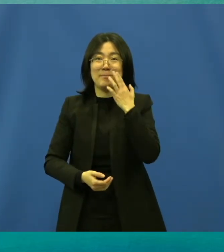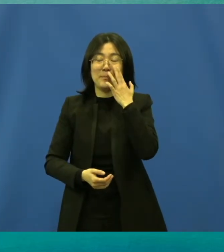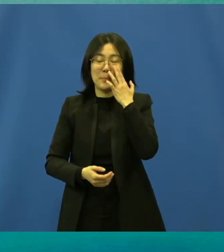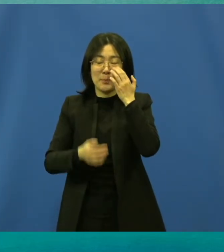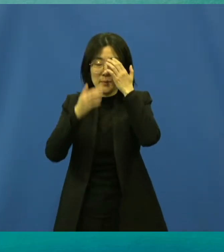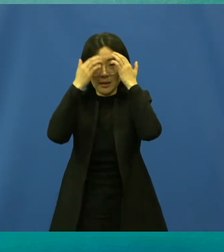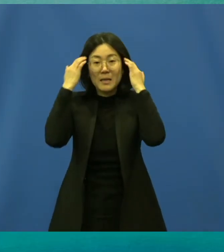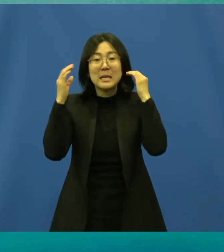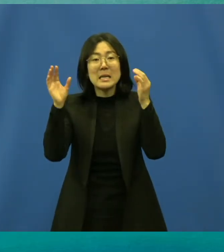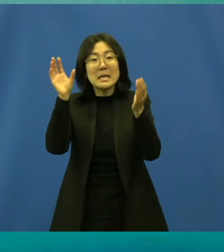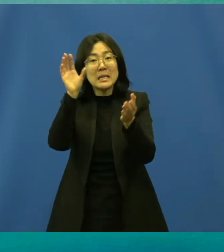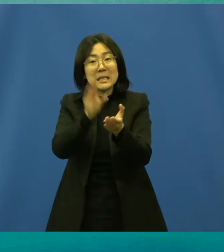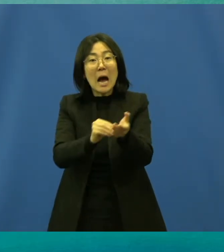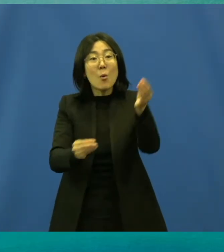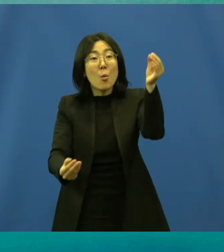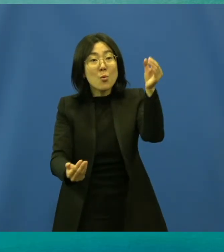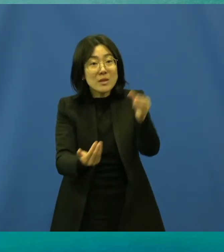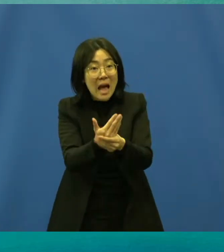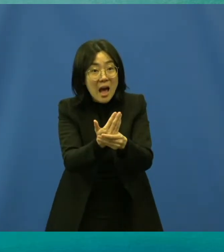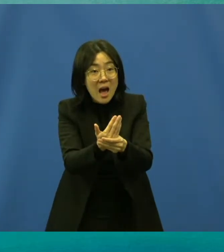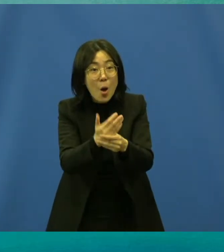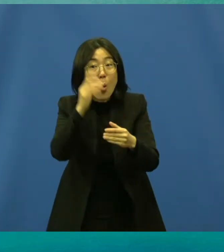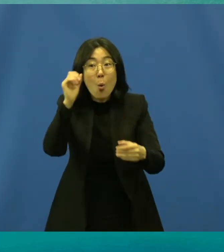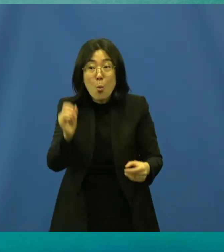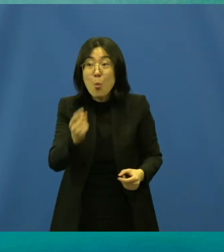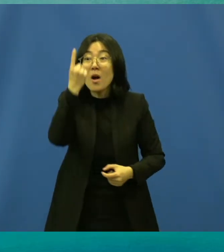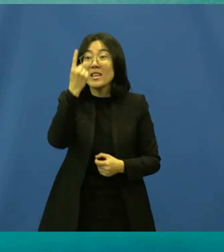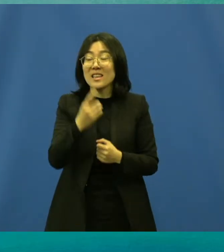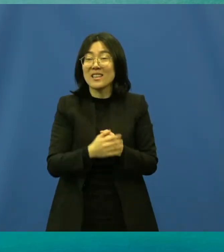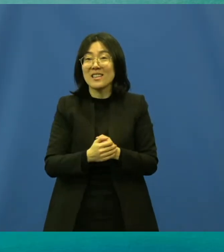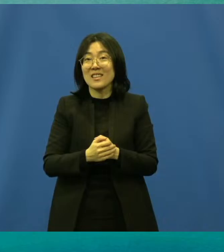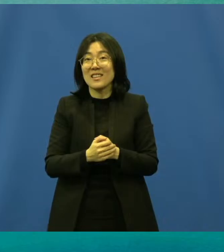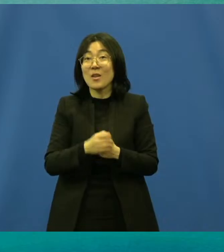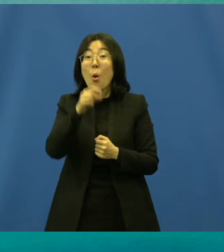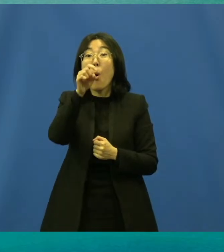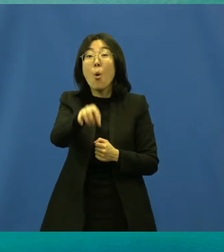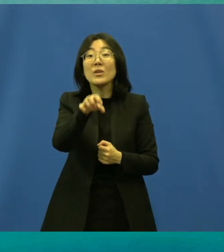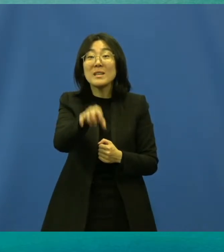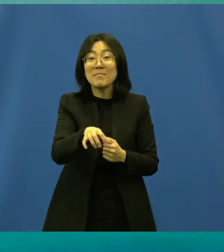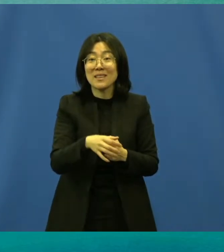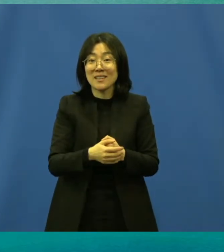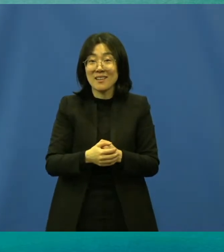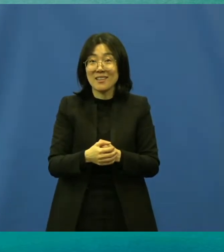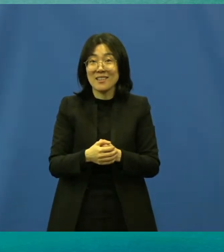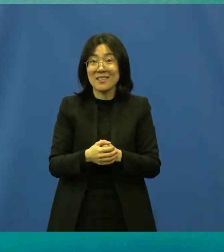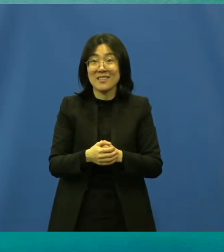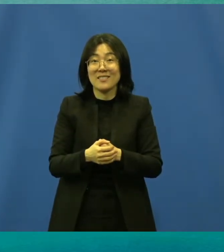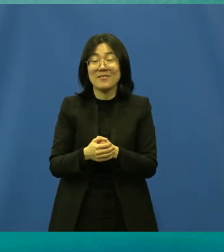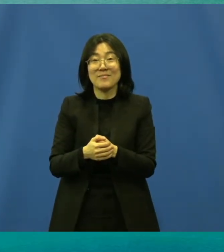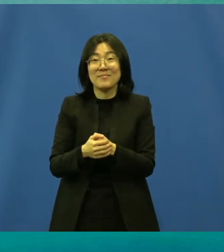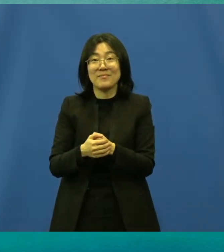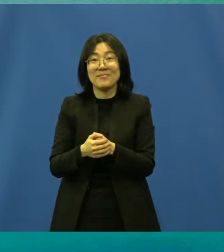사고의 진원지, 사고 다발 구간 어디죠?